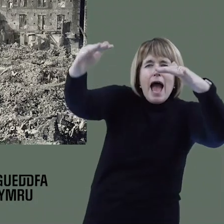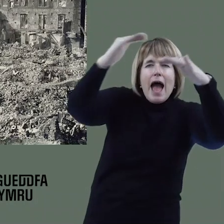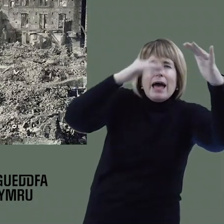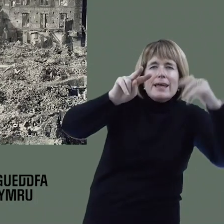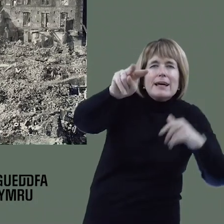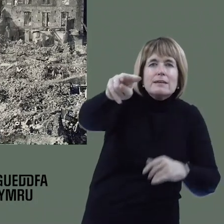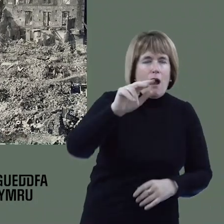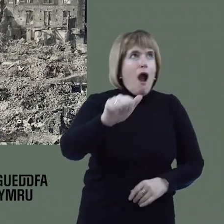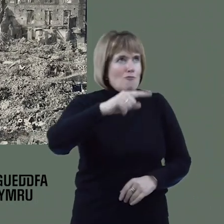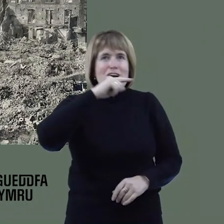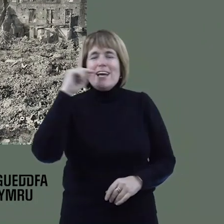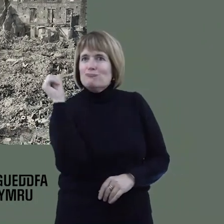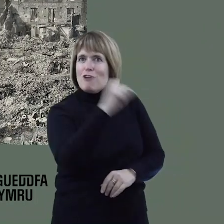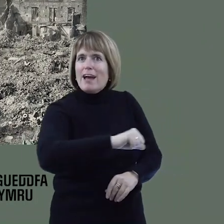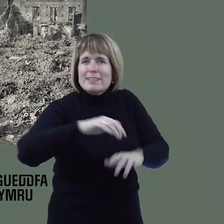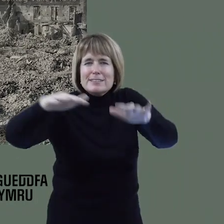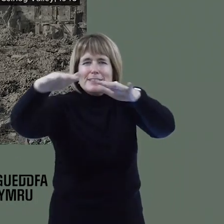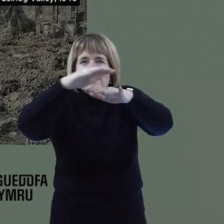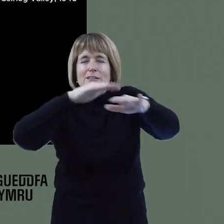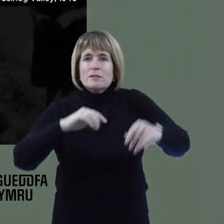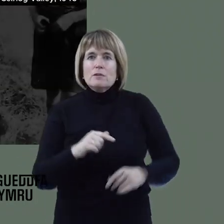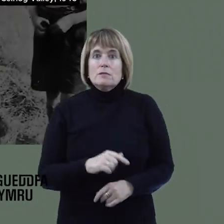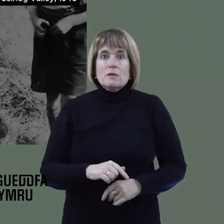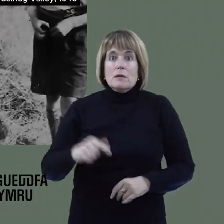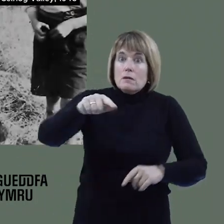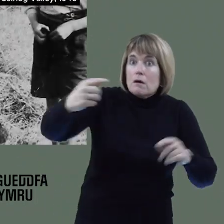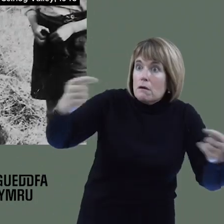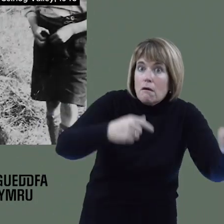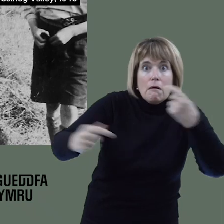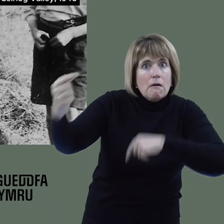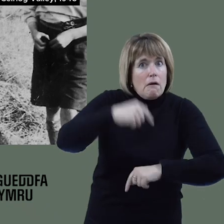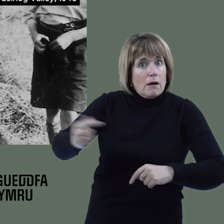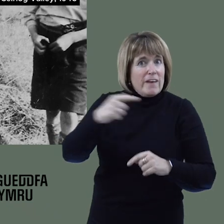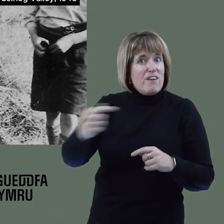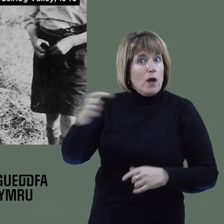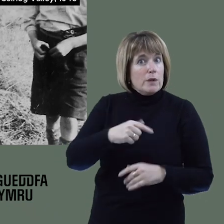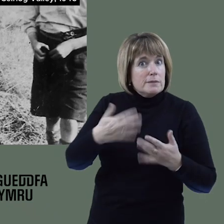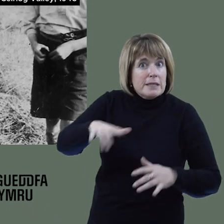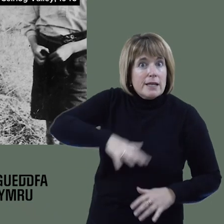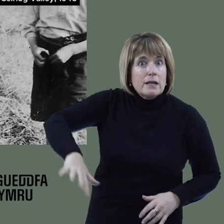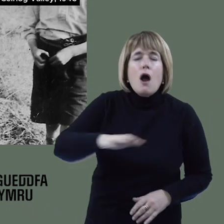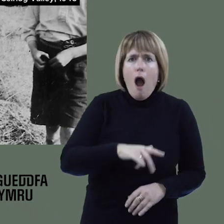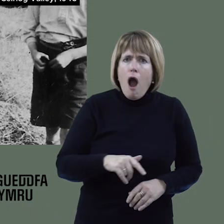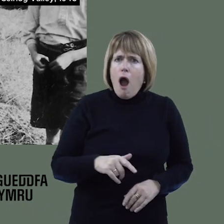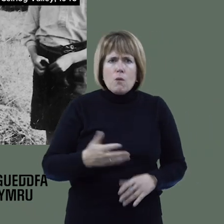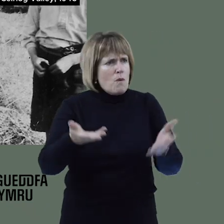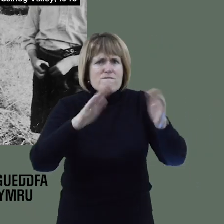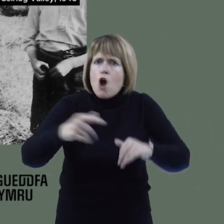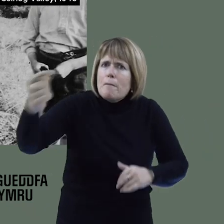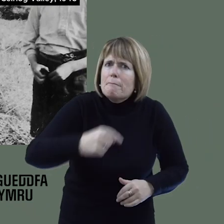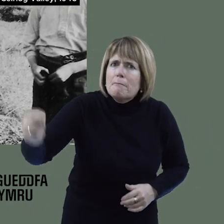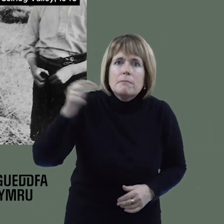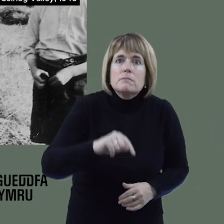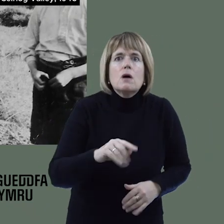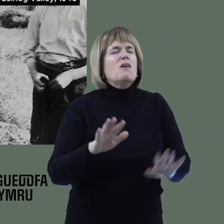Oedd yr awyr yn goch yma. Oedd evacuees yn yr ardal o fwy? Oedd. O le nhw'n